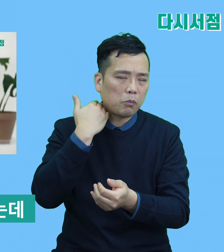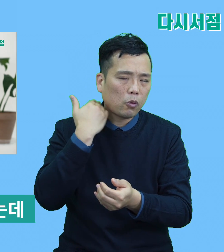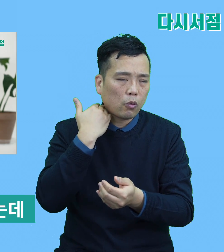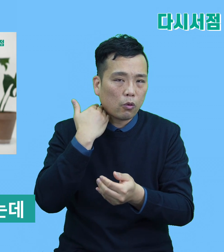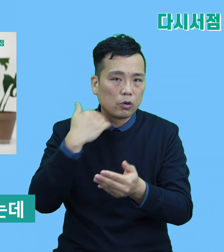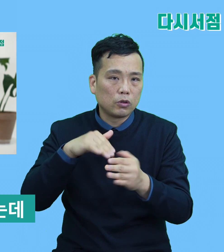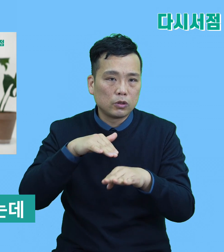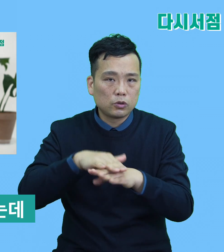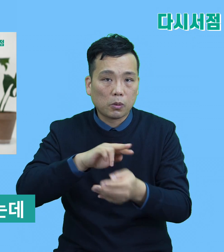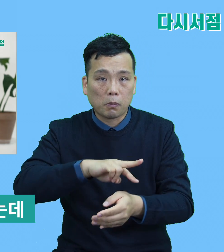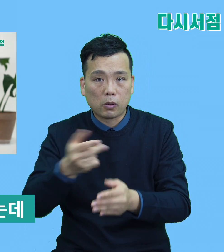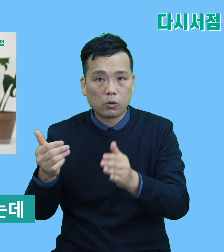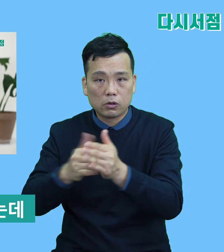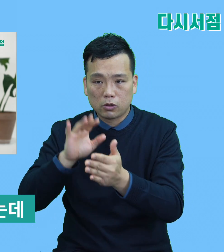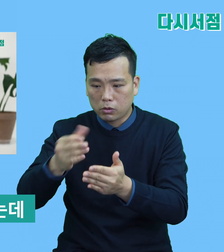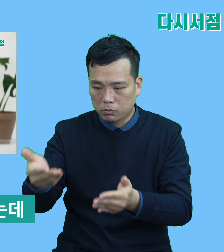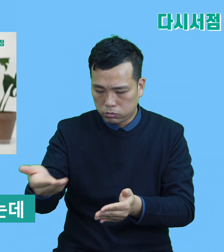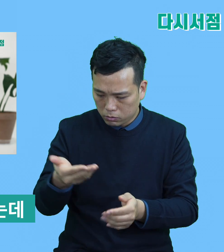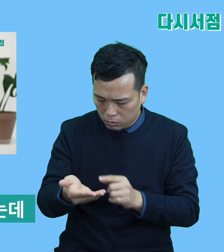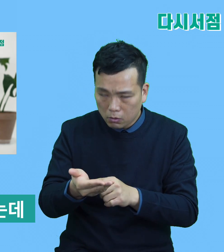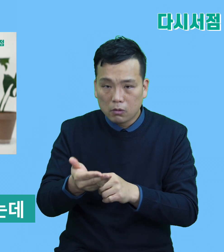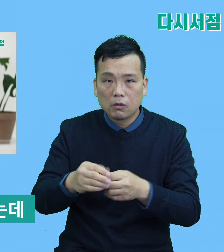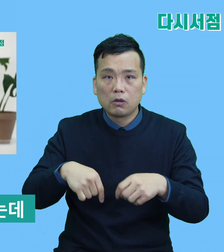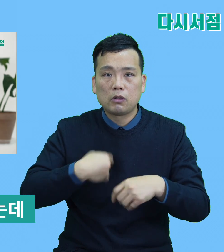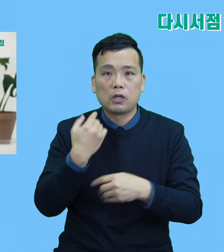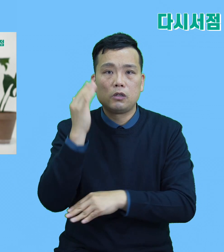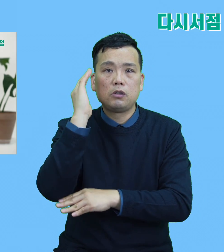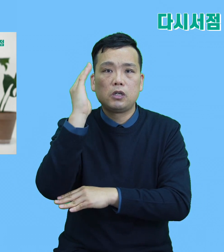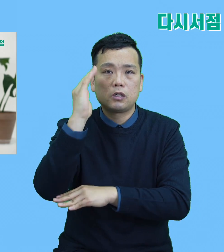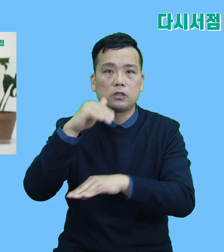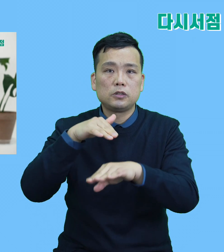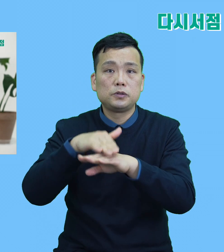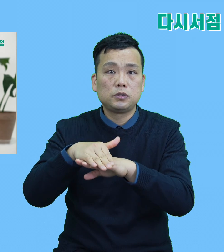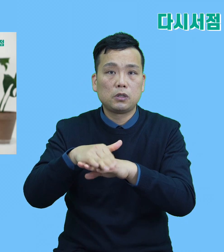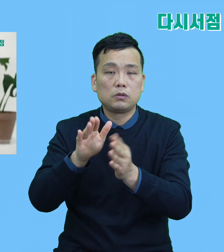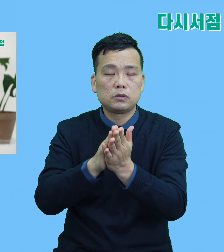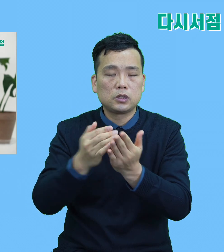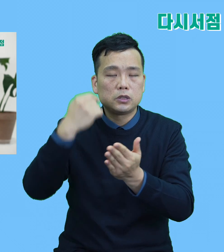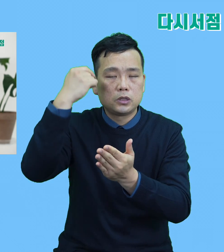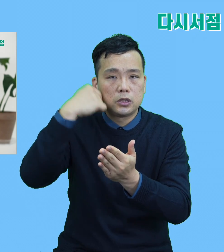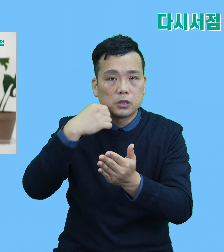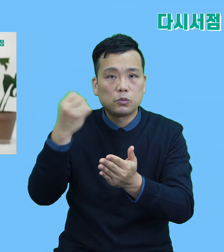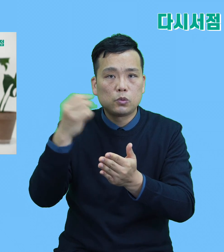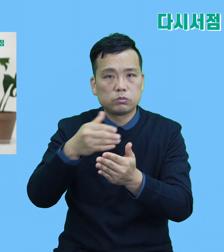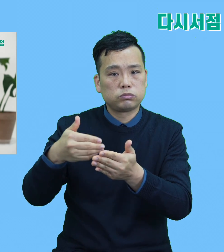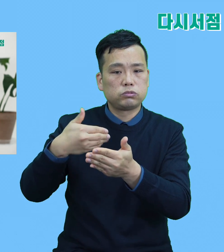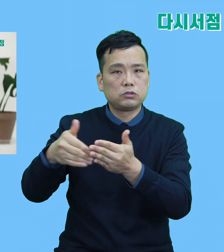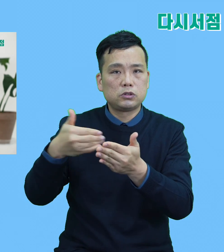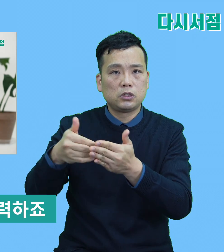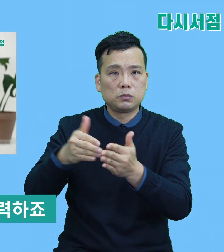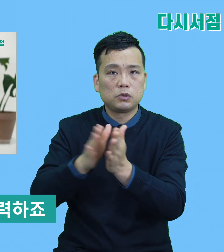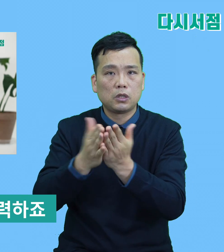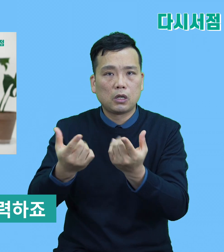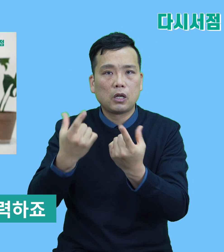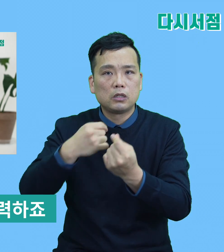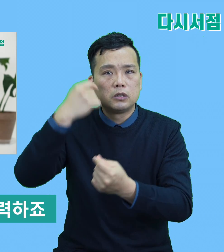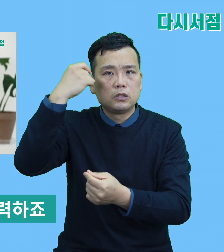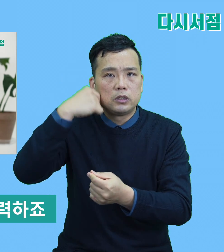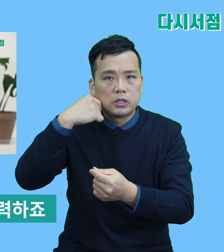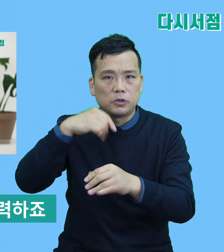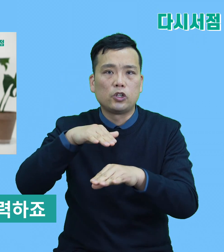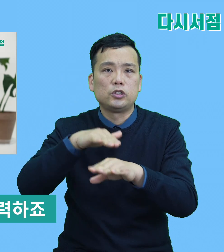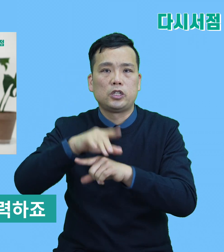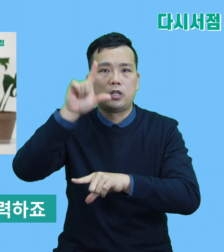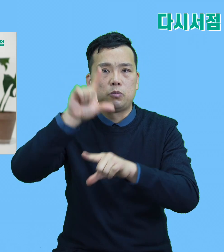바꿔놔서 이거는 에세이집처럼 보이는데 아니면 뭐 이거는 회화집처럼 보이는데 정도까지는 안